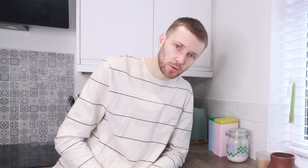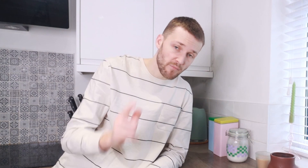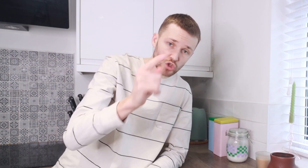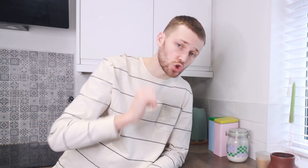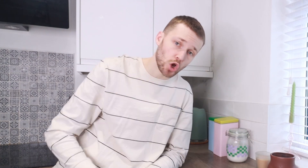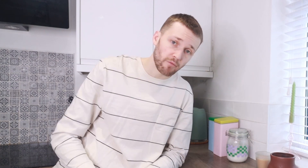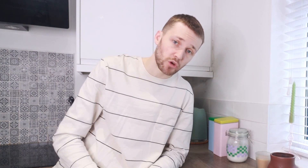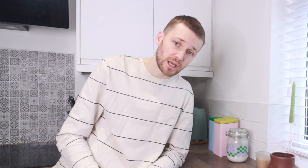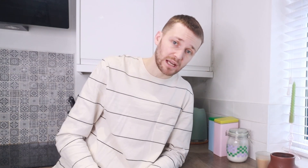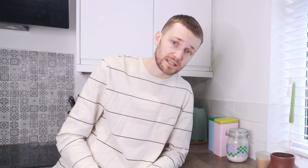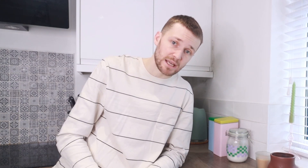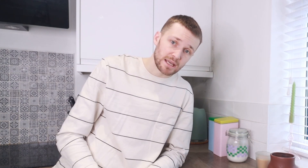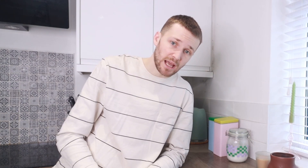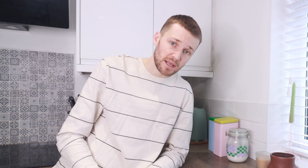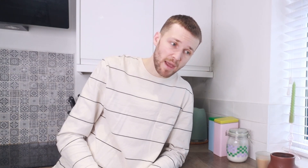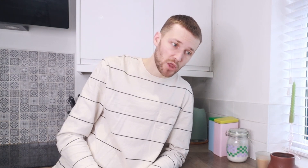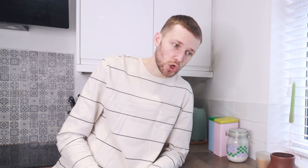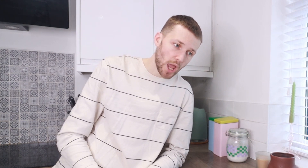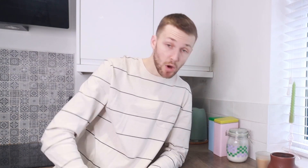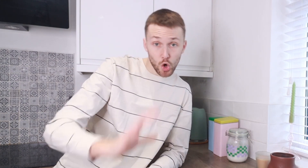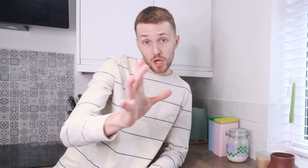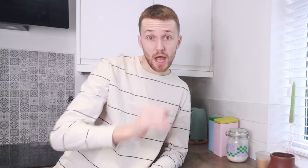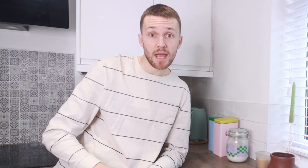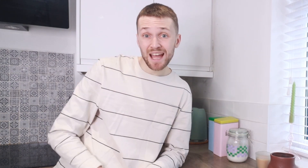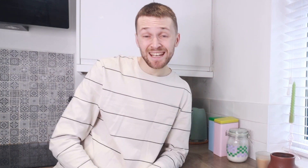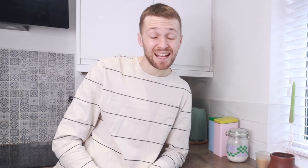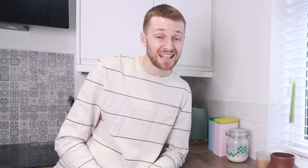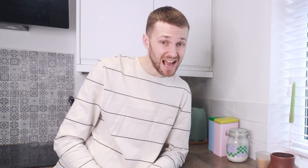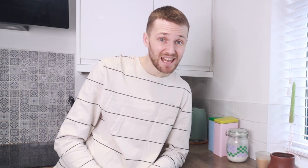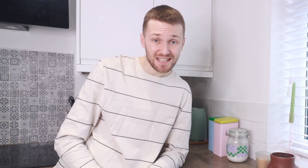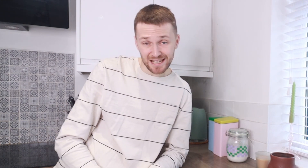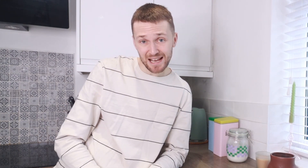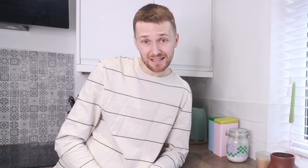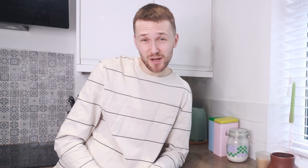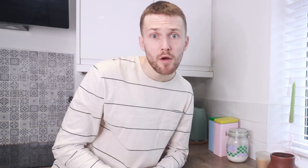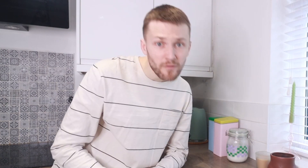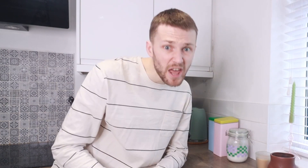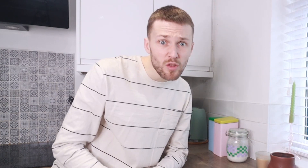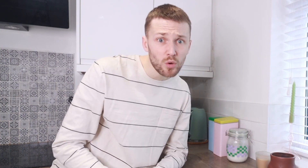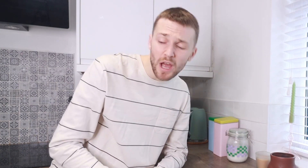Mae fy'n swnio yn fwy galed na chi'n meddwl. Mae oiau yn galed, galed iawn. Fyddai nôl nawr.